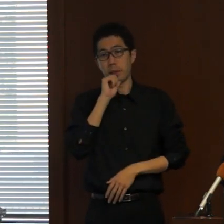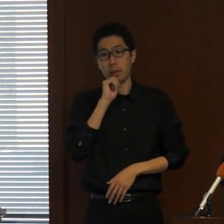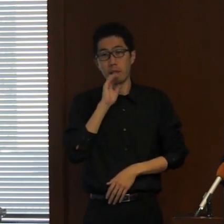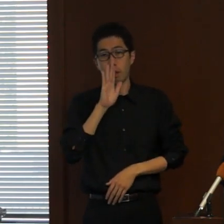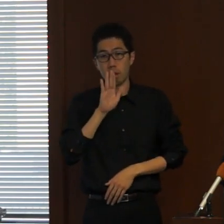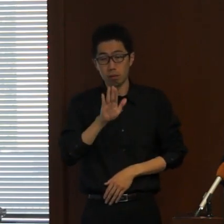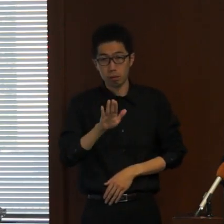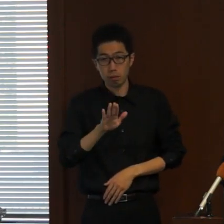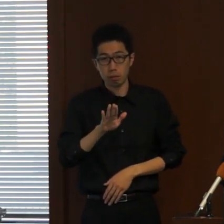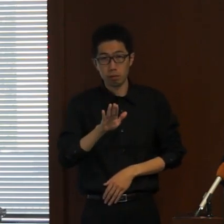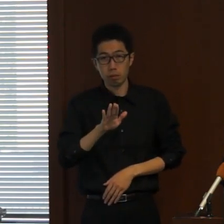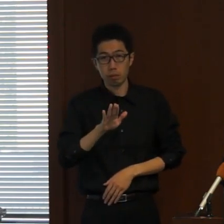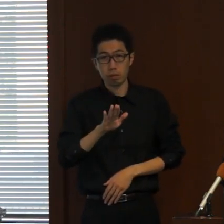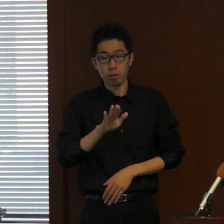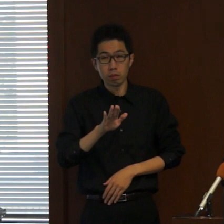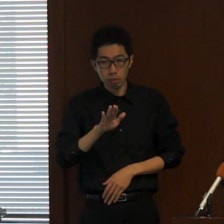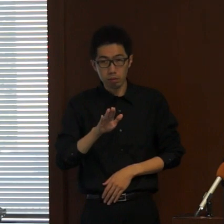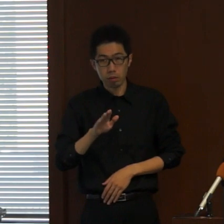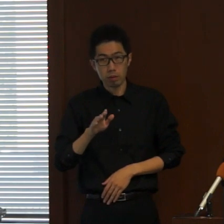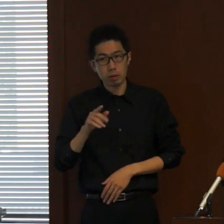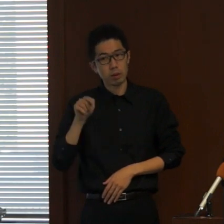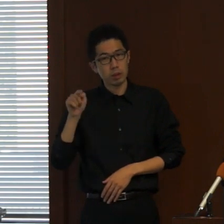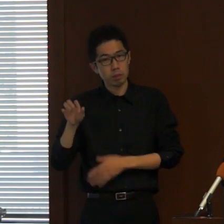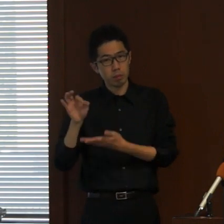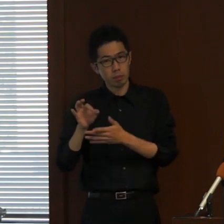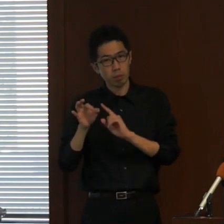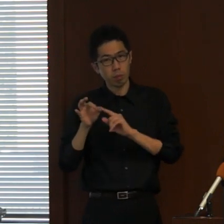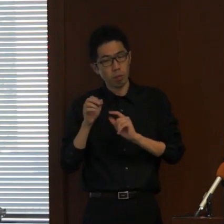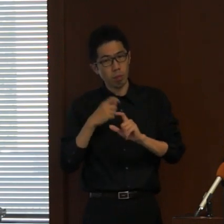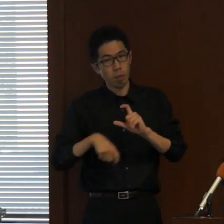あと、倍、3倍、